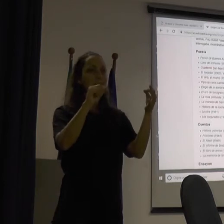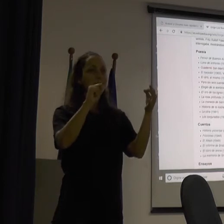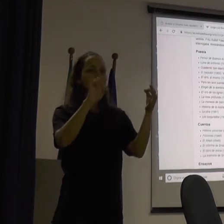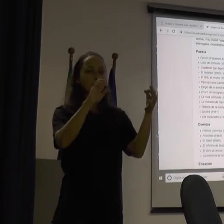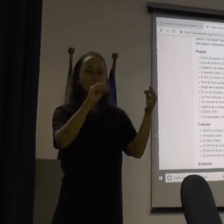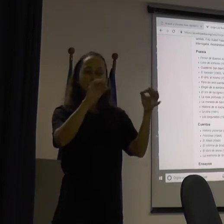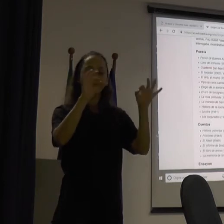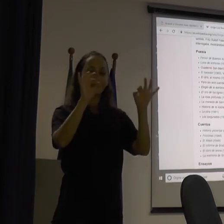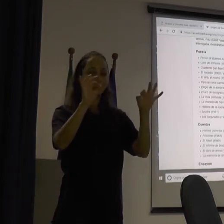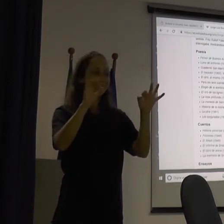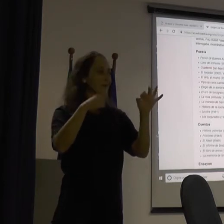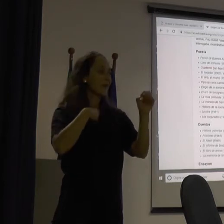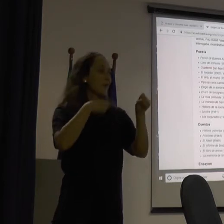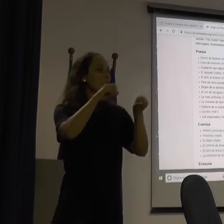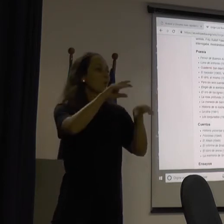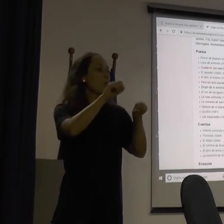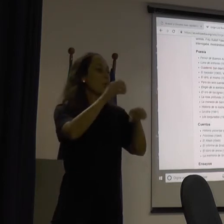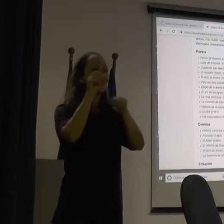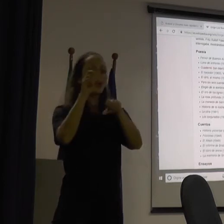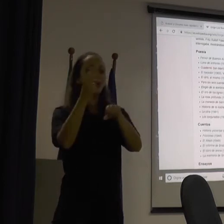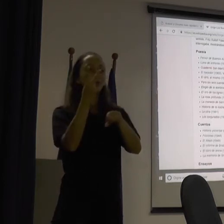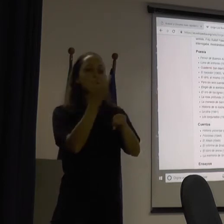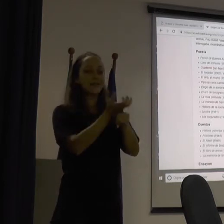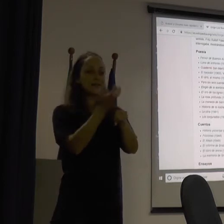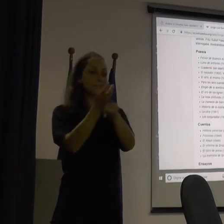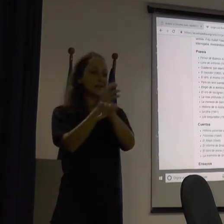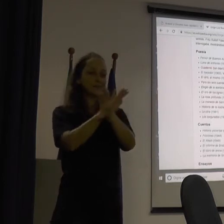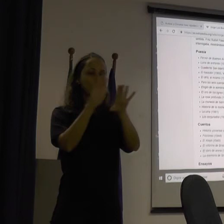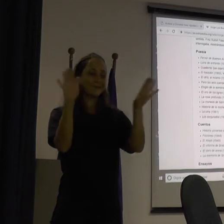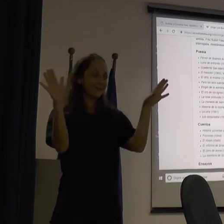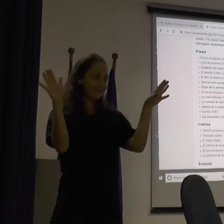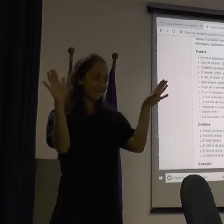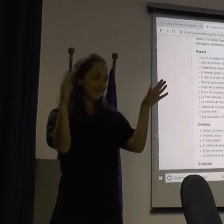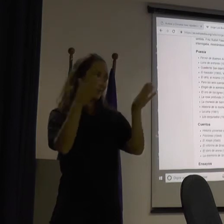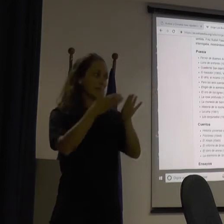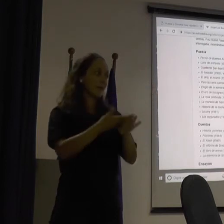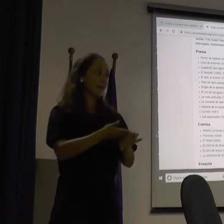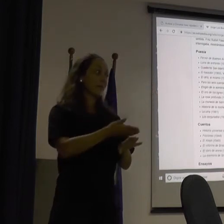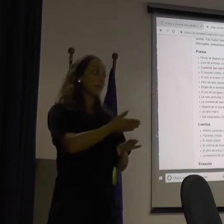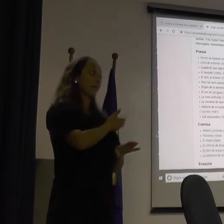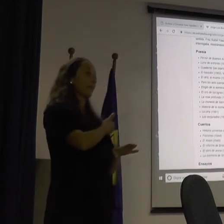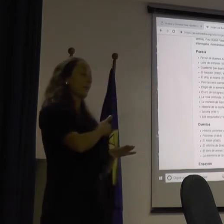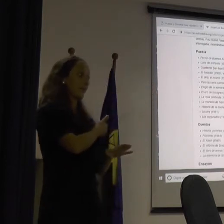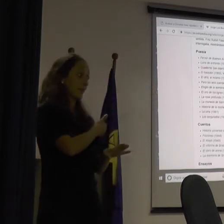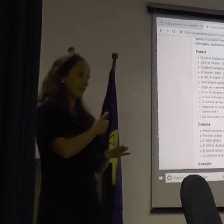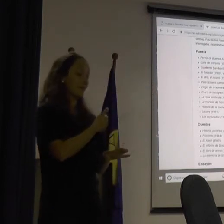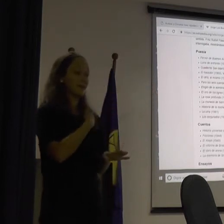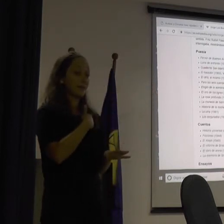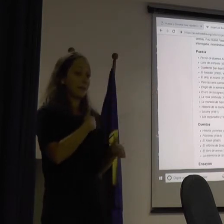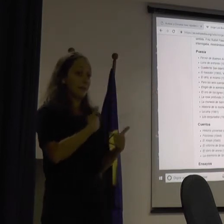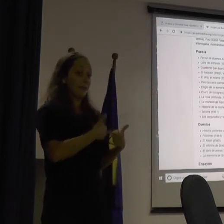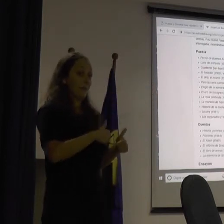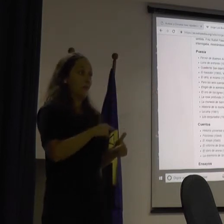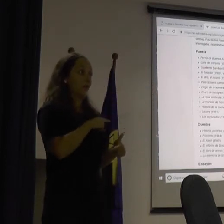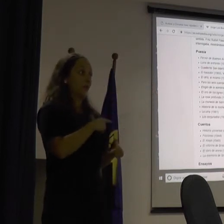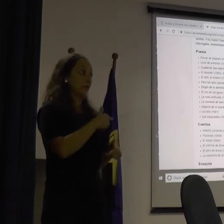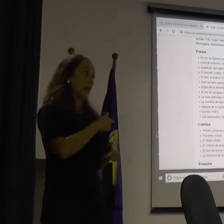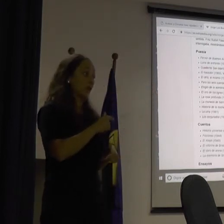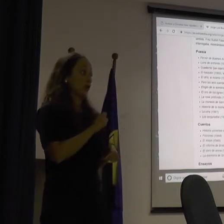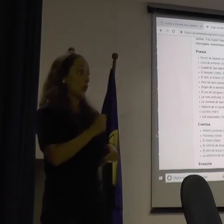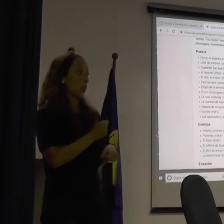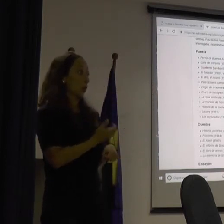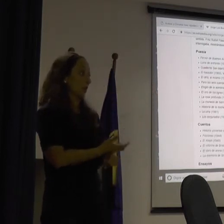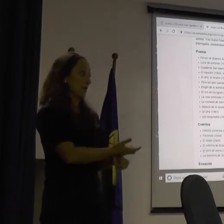duas disciplinas, né. Quando eu cheguei a gente tinha sala com 7, 8 colegas, né, agora é uma maravilha,